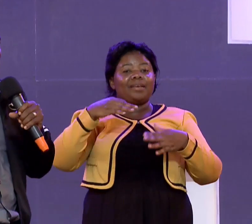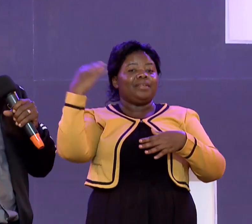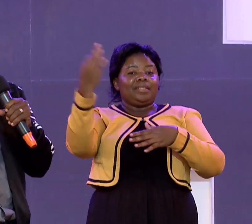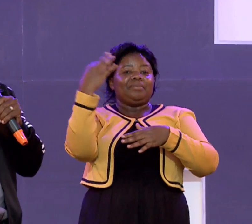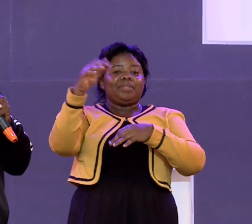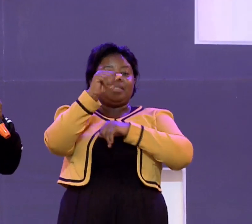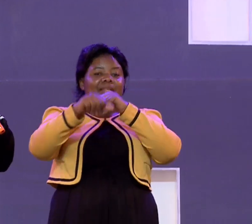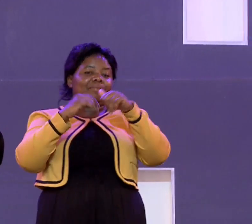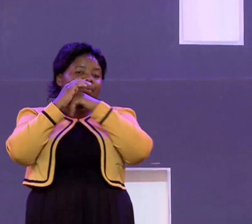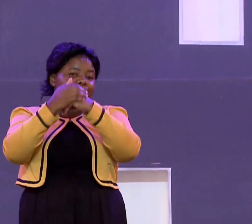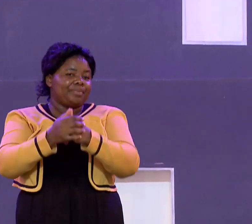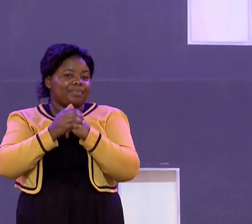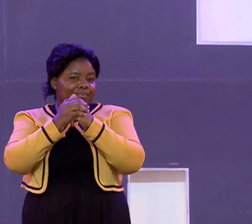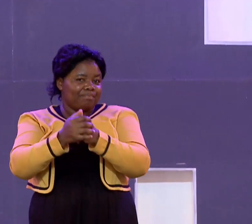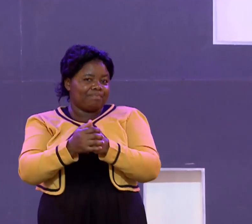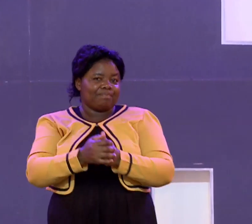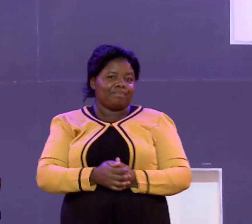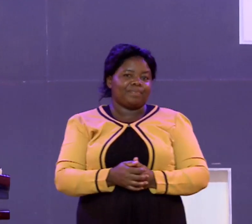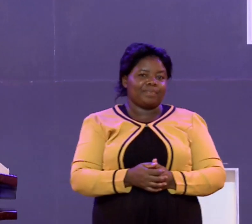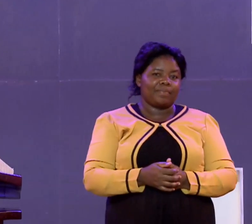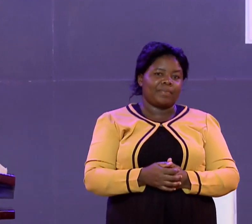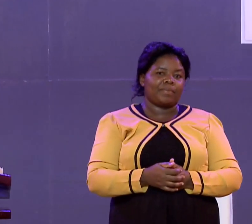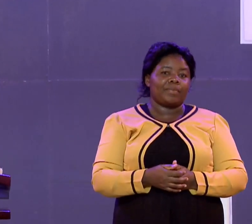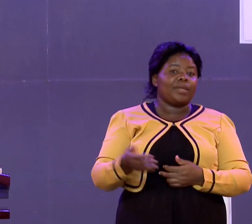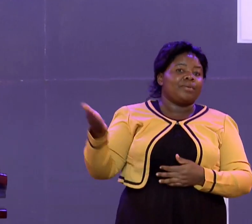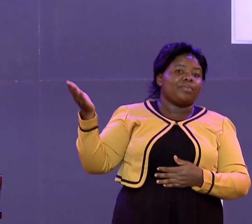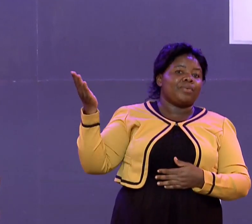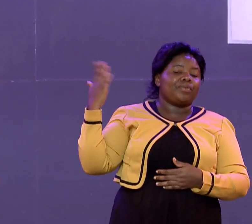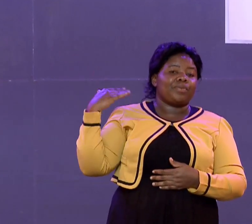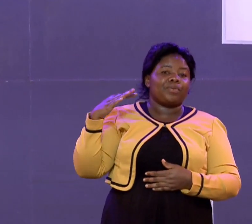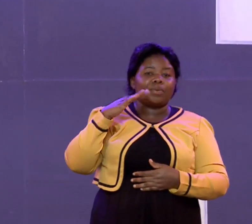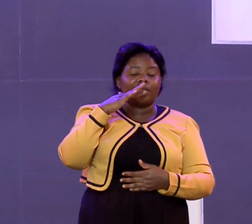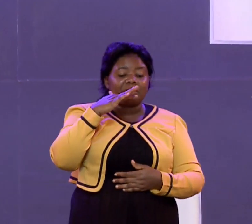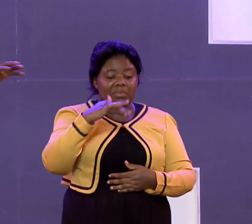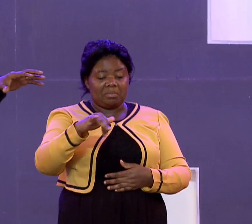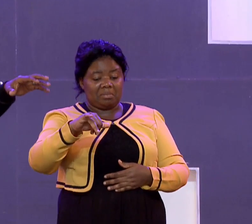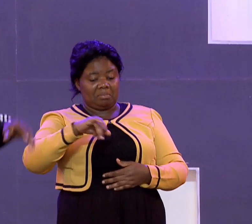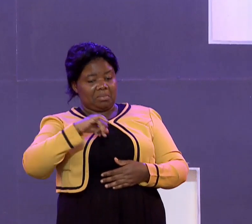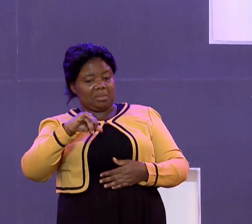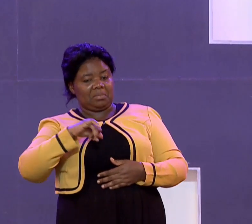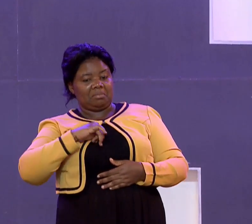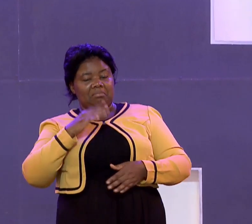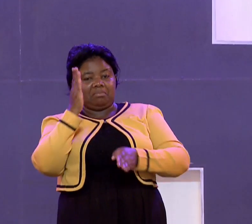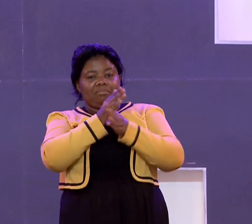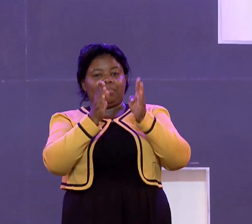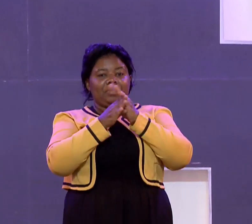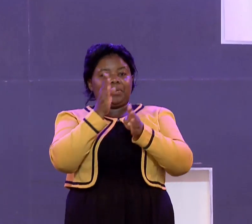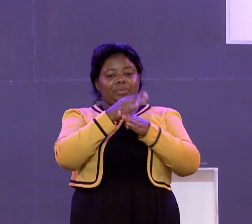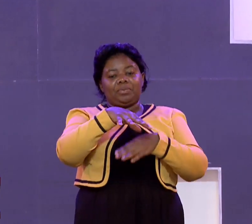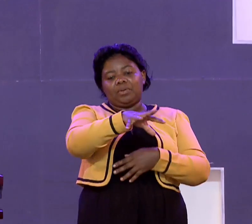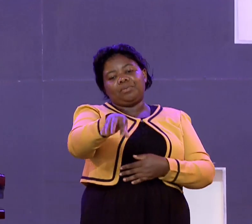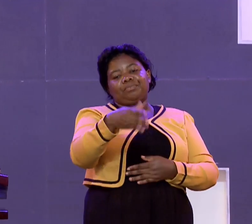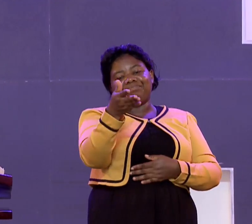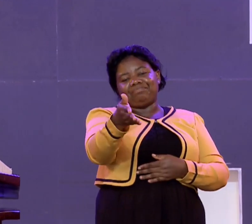you hearing now how he is preaching a gospel of worship? Luli yali agamba nze nazimba ekibuga ekyo. Before he was saying, I